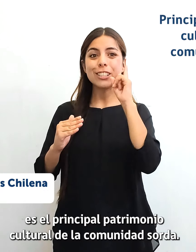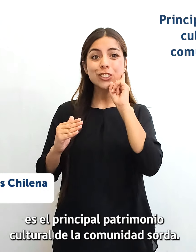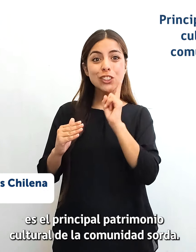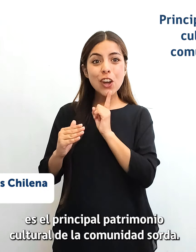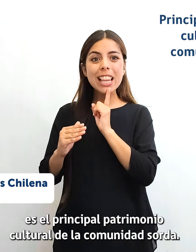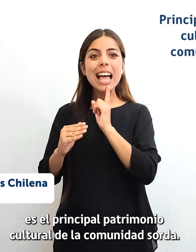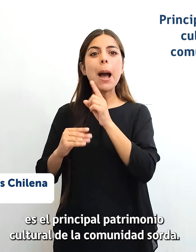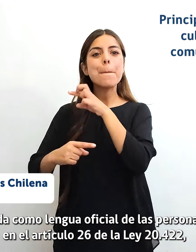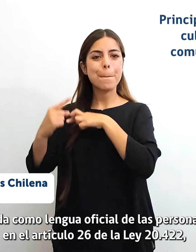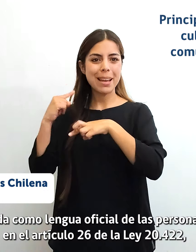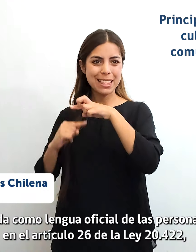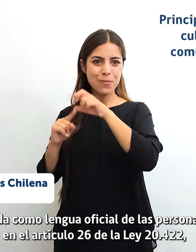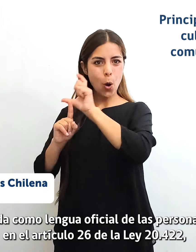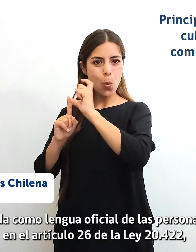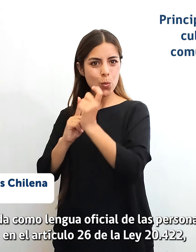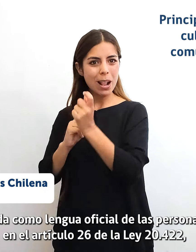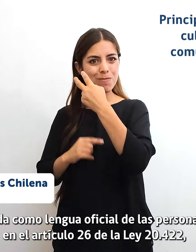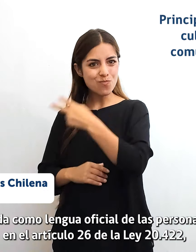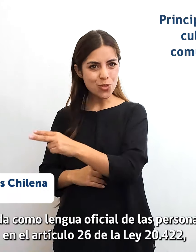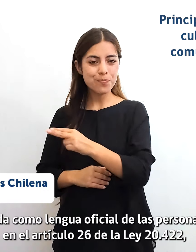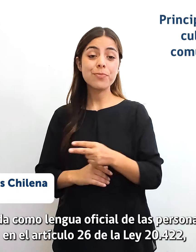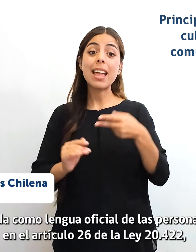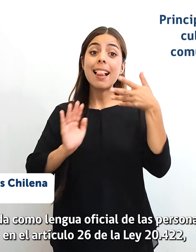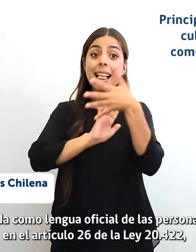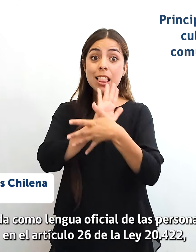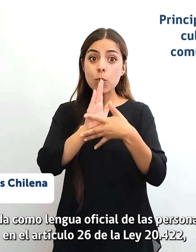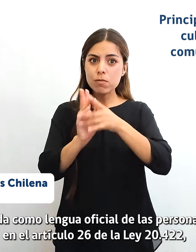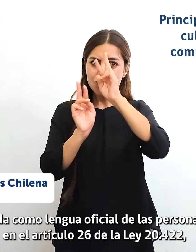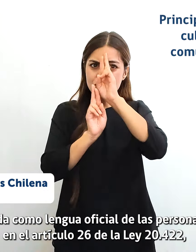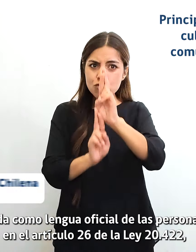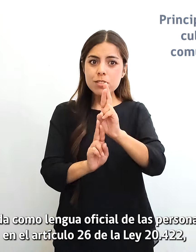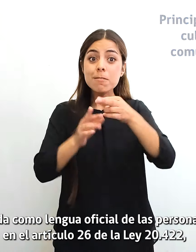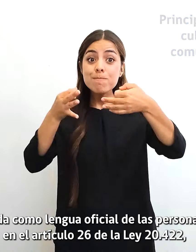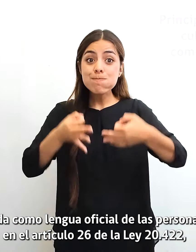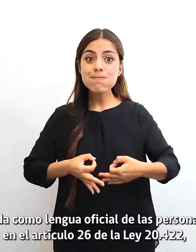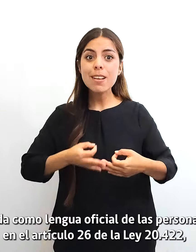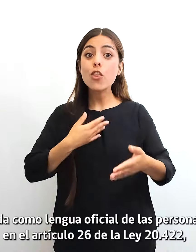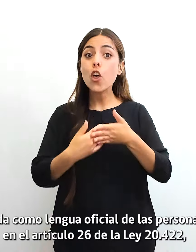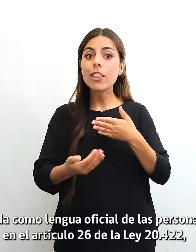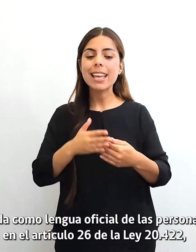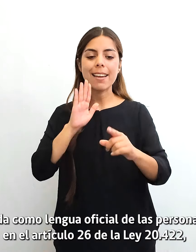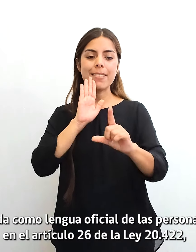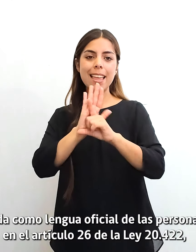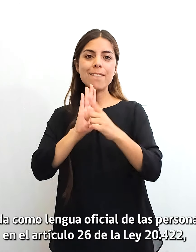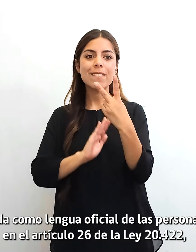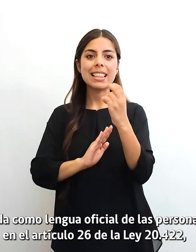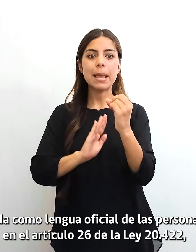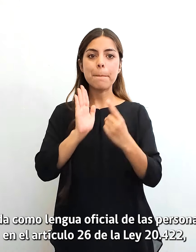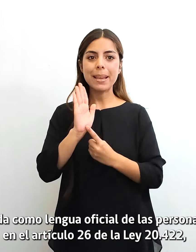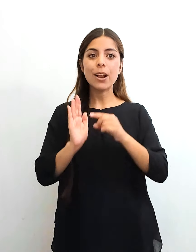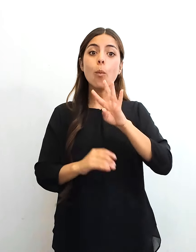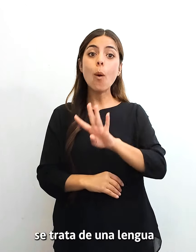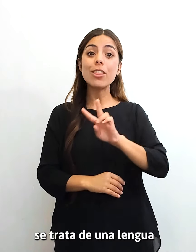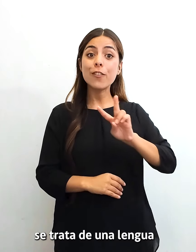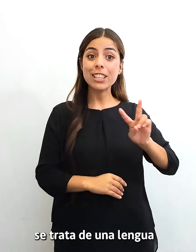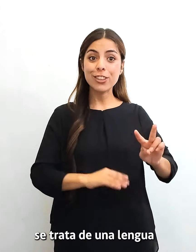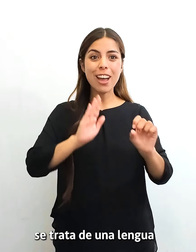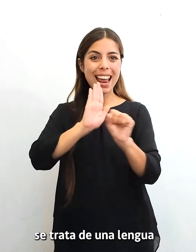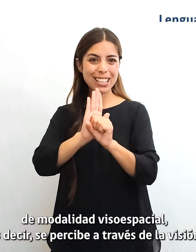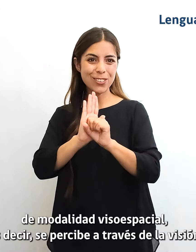sorda. Reconocida como lengua oficial de las personas sordas en el artículo 26 de la Ley 20.422, se trata de una lengua de